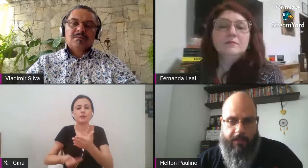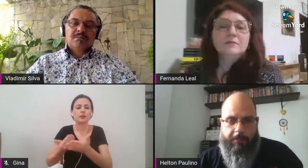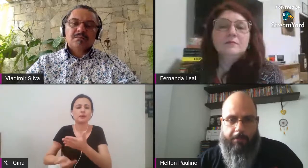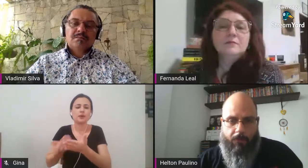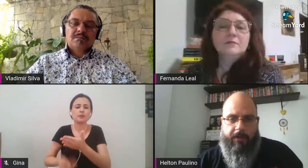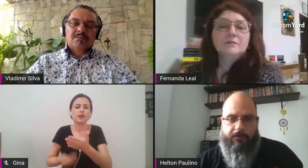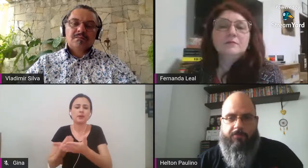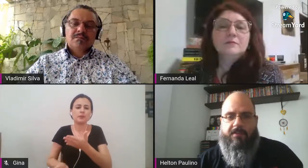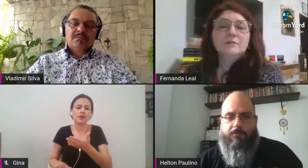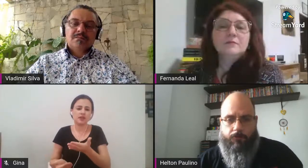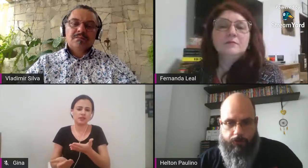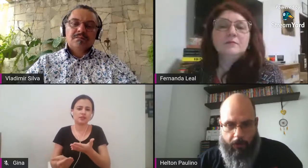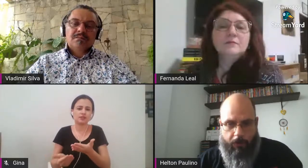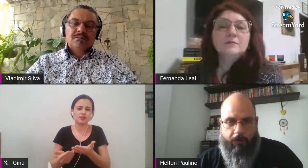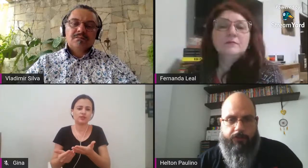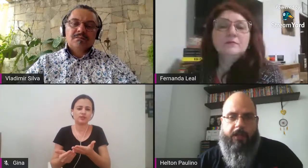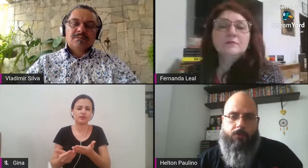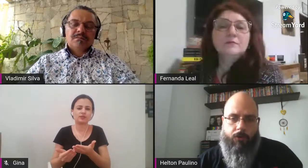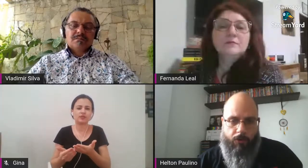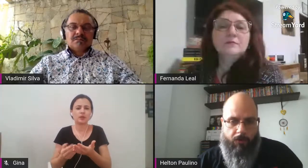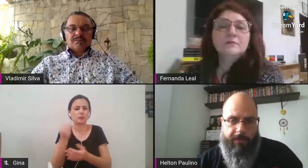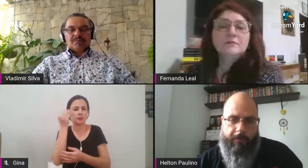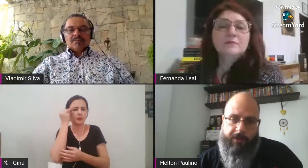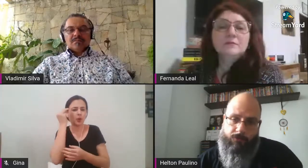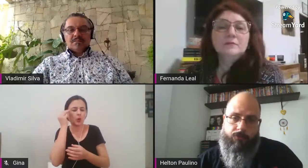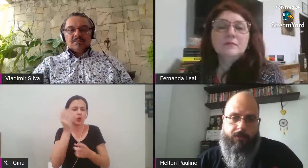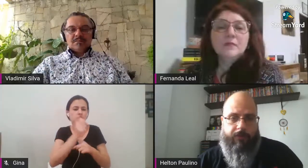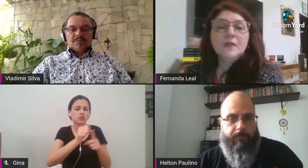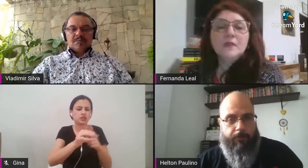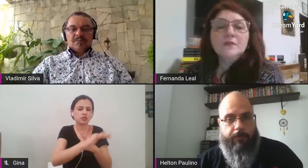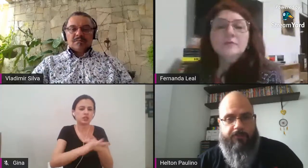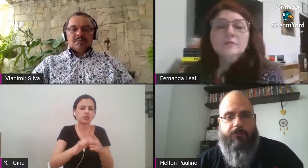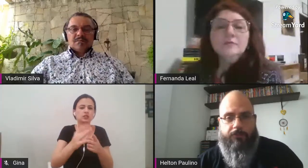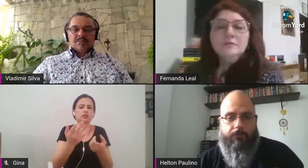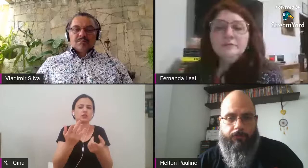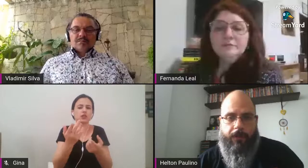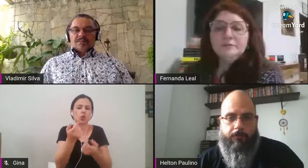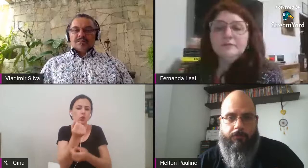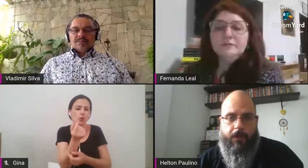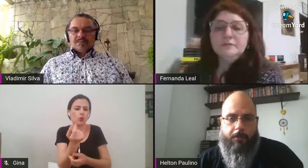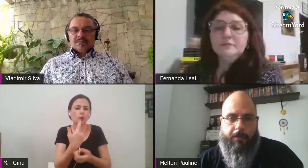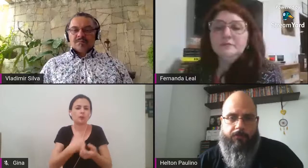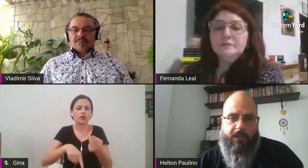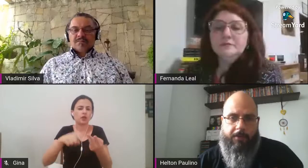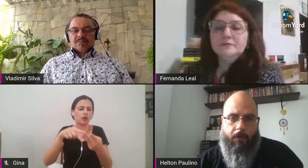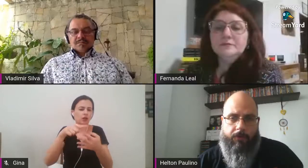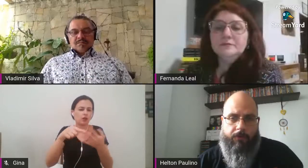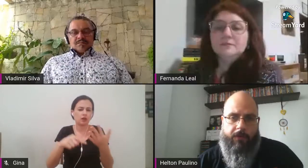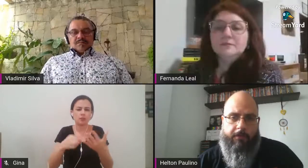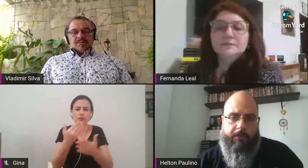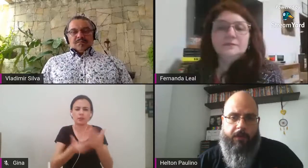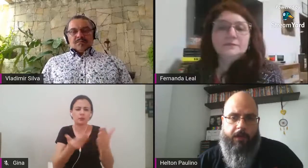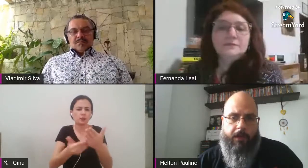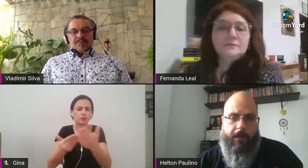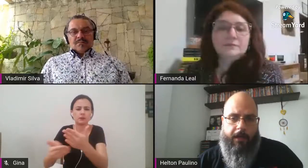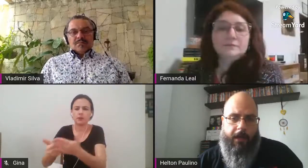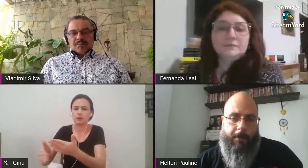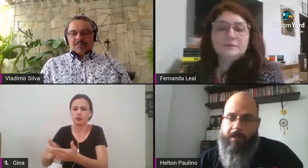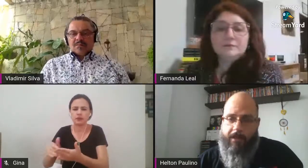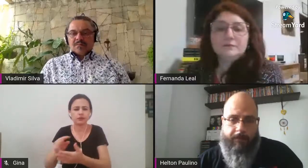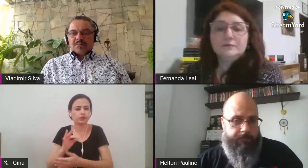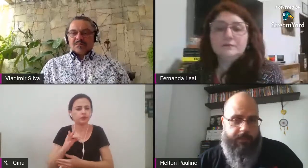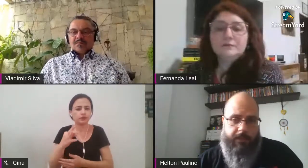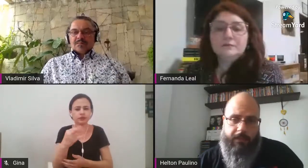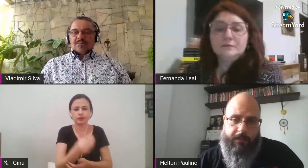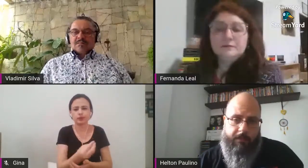da memória, né, cinematográfica e da memória, vamos dizer assim, sociológica, econômica, por tudo isso foram registros feitos pelo